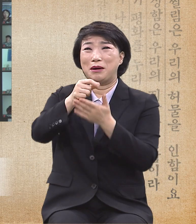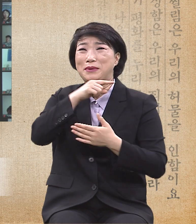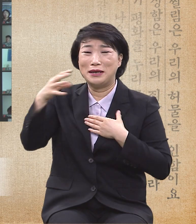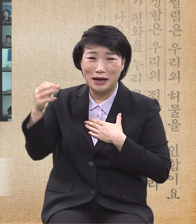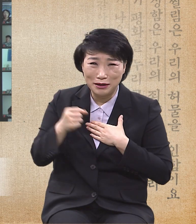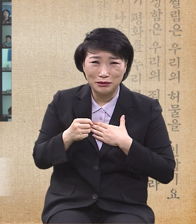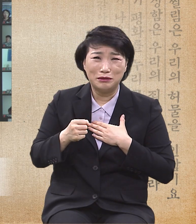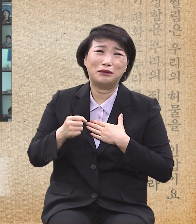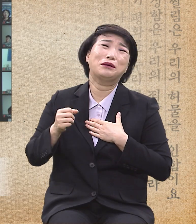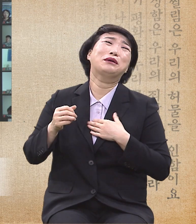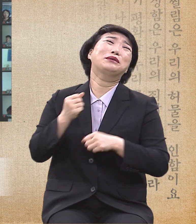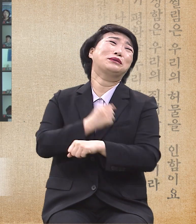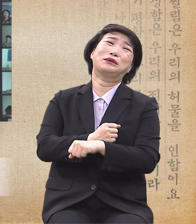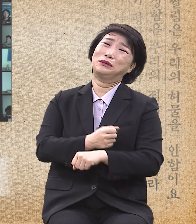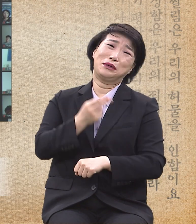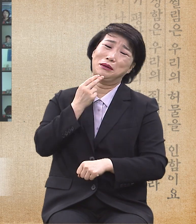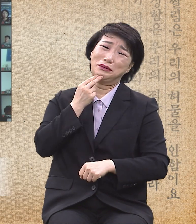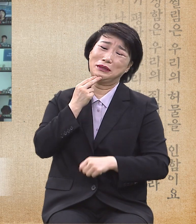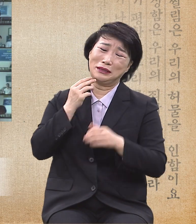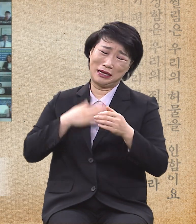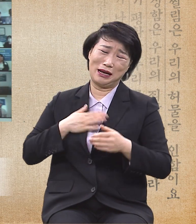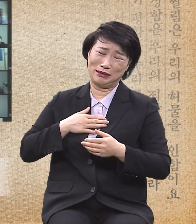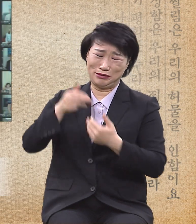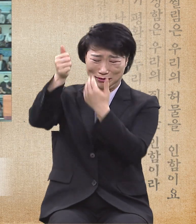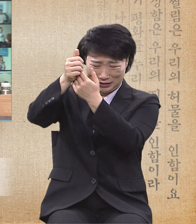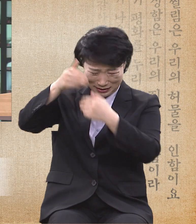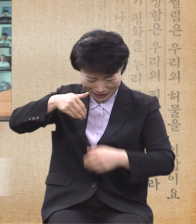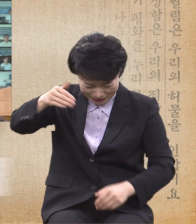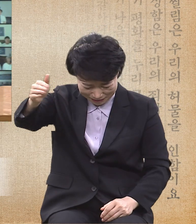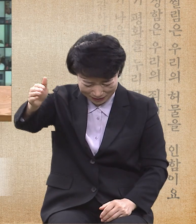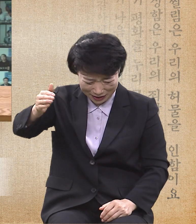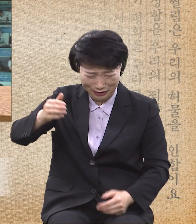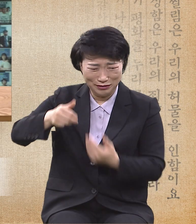그죠? 주 앞에로 거저.